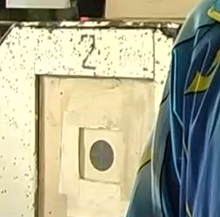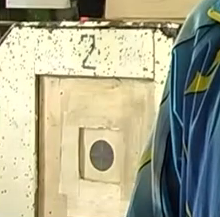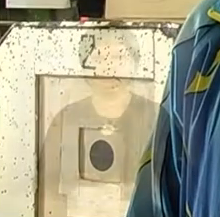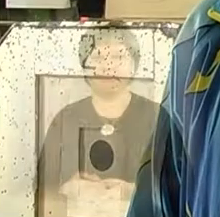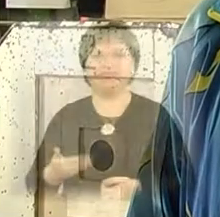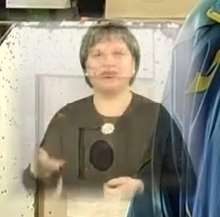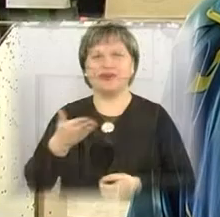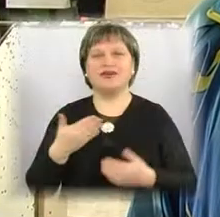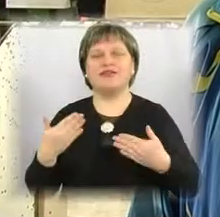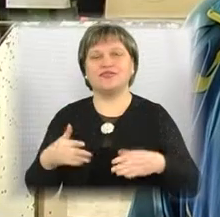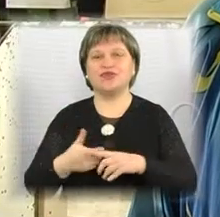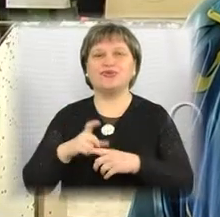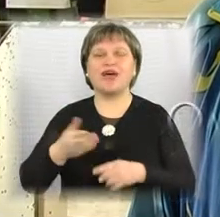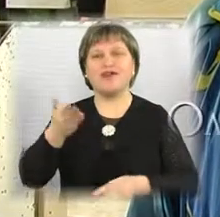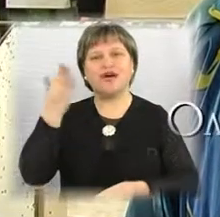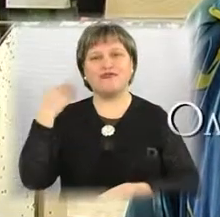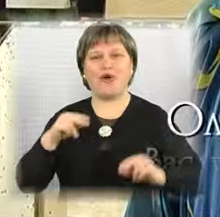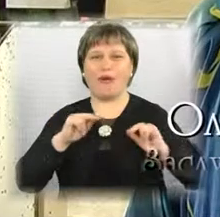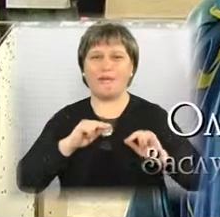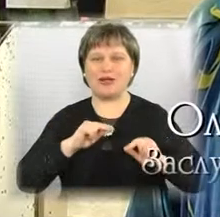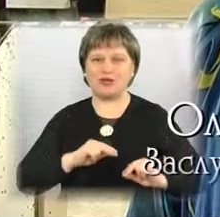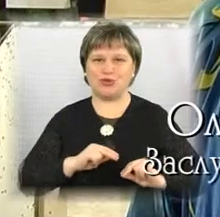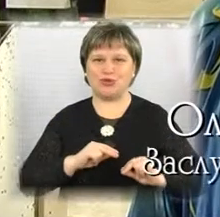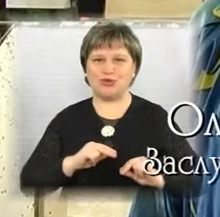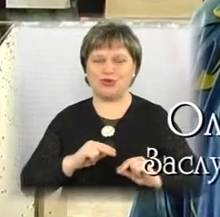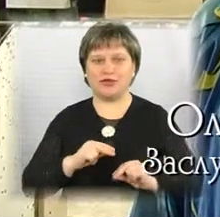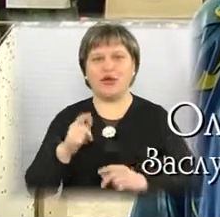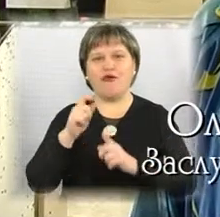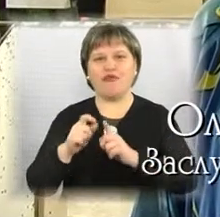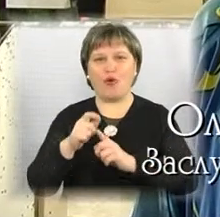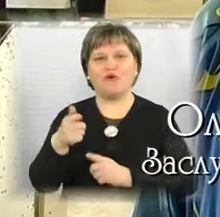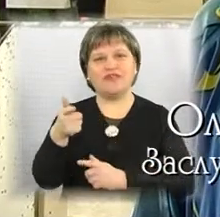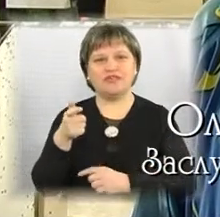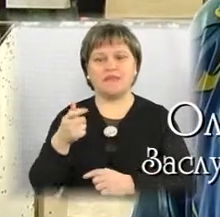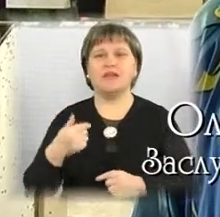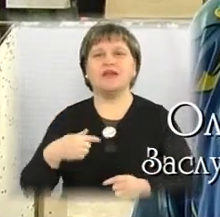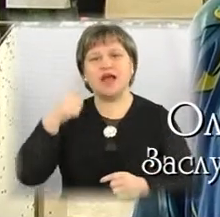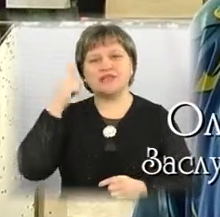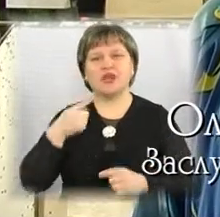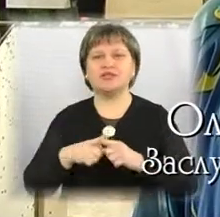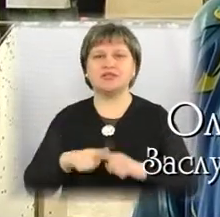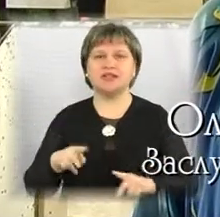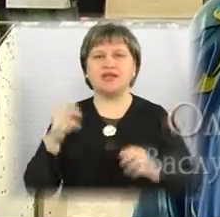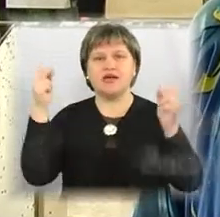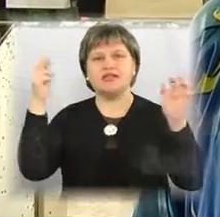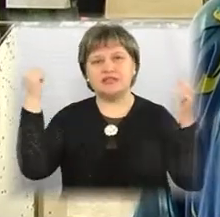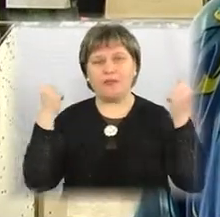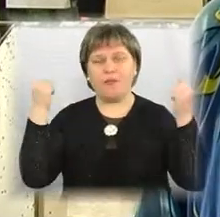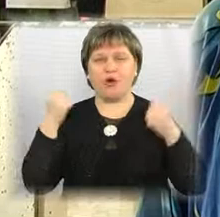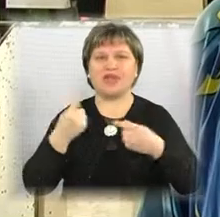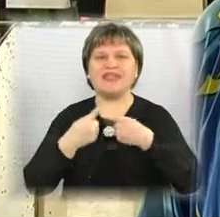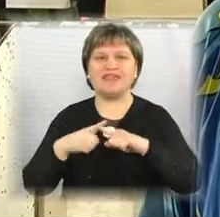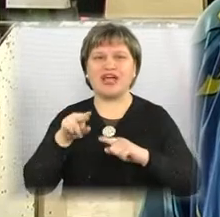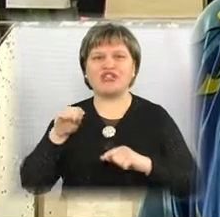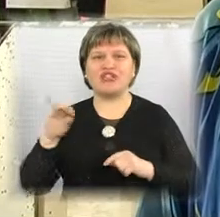Я вже дуже давно працюю в кульовій стрільбі, і я знаю, що це спорт, це технічний спорт. Може